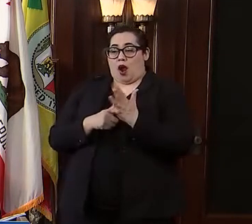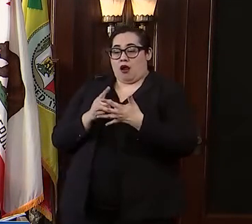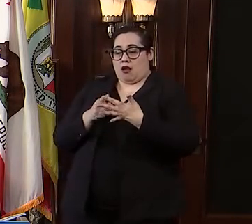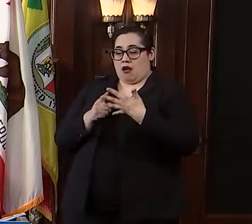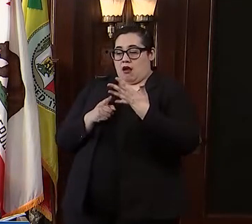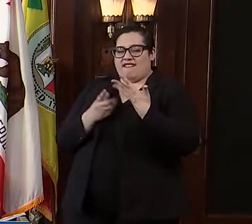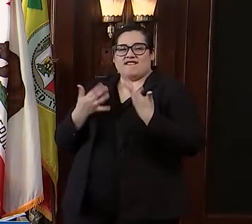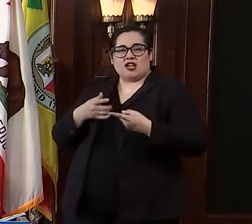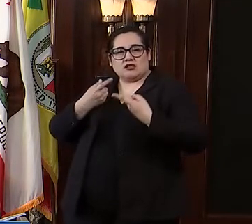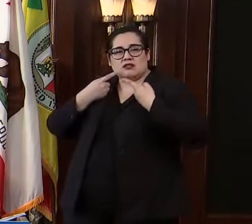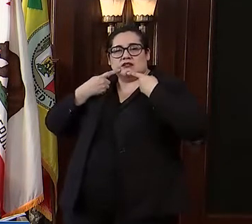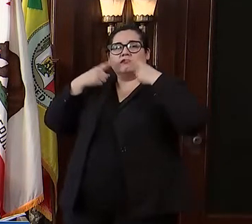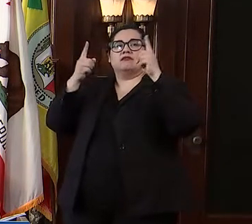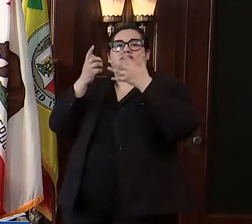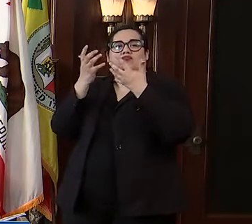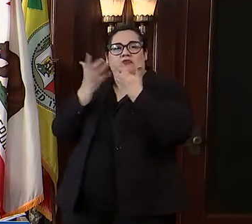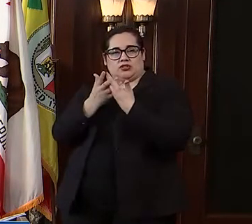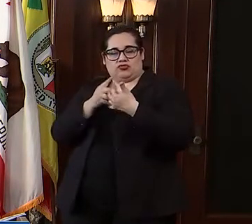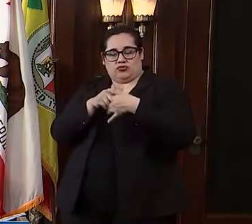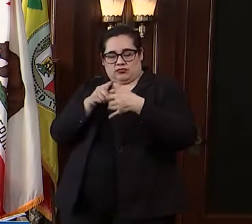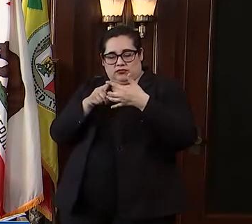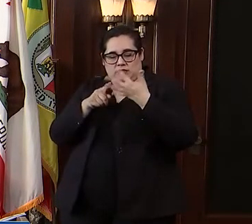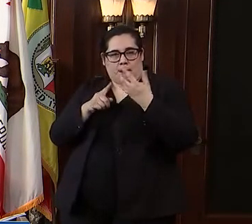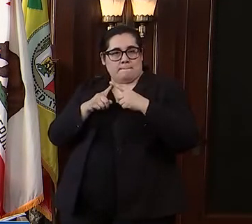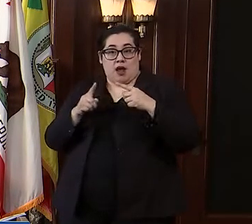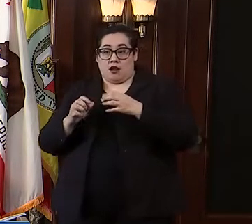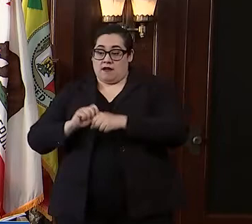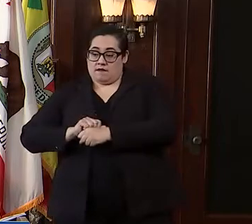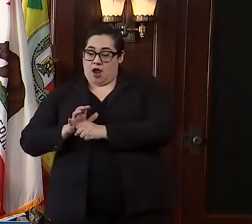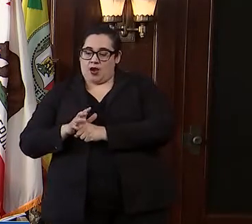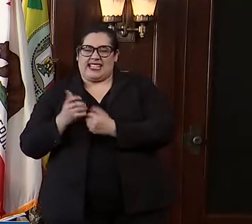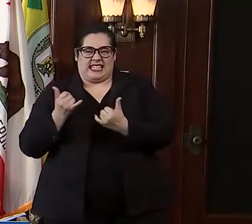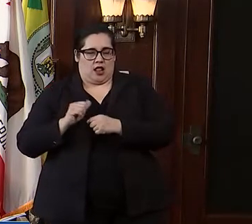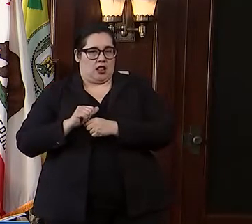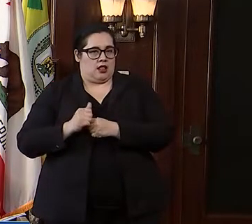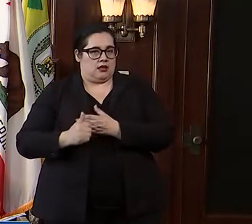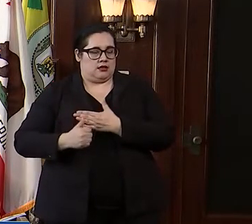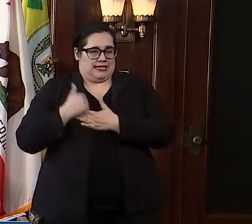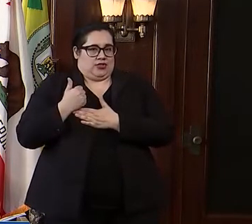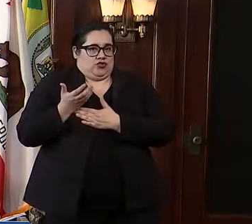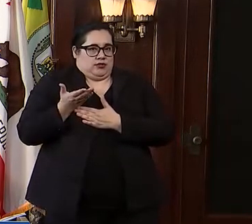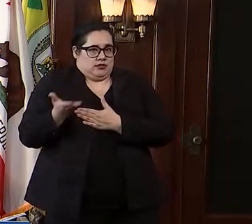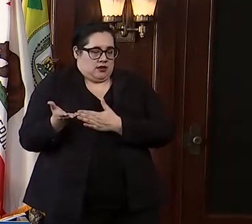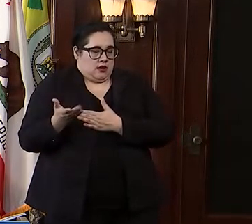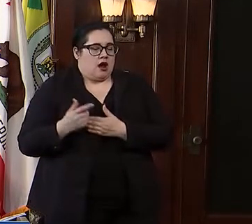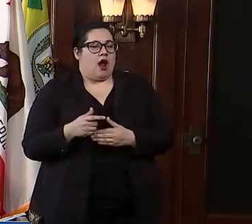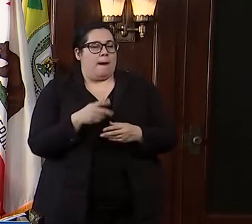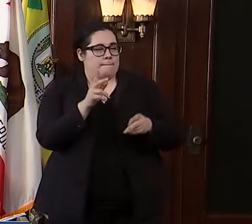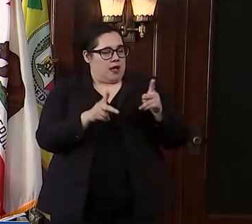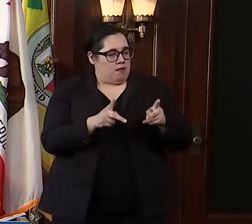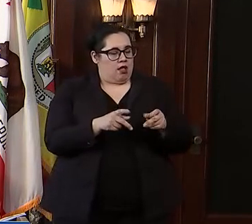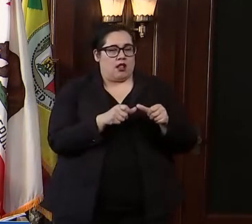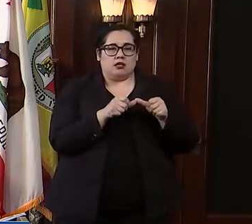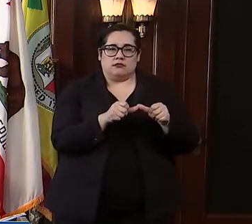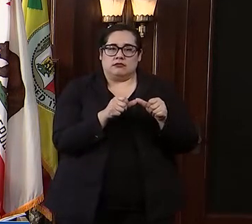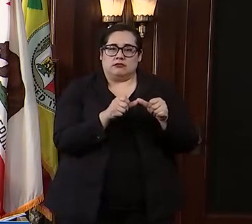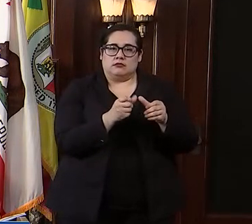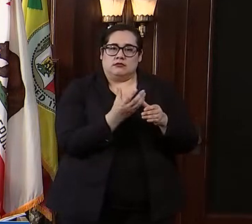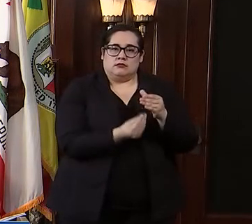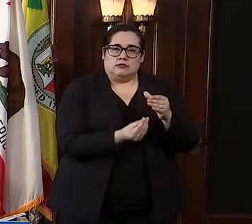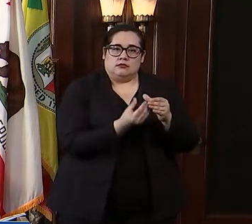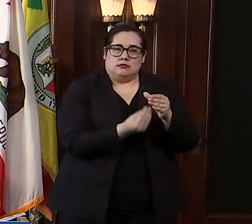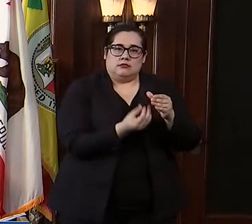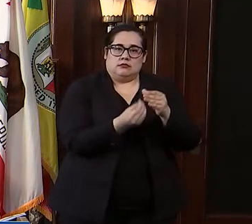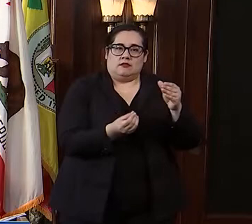más negocios y actividades, el riesgo del virus sigue presente y la gente sigue muriendo de este